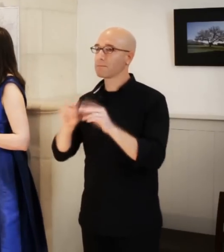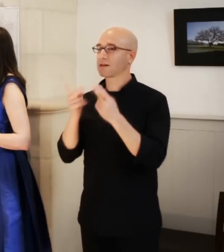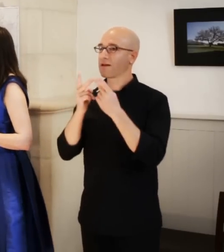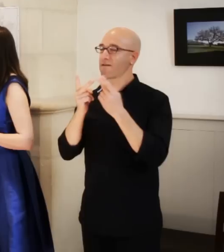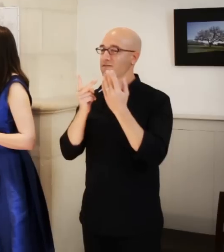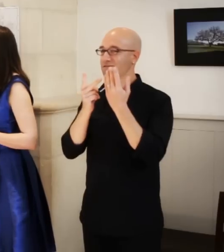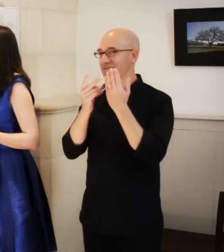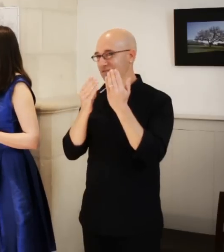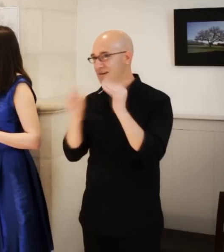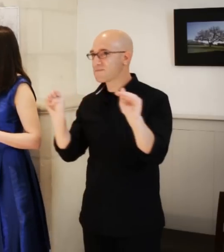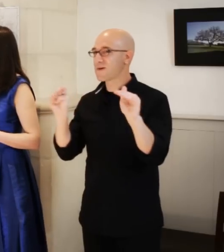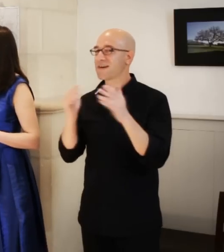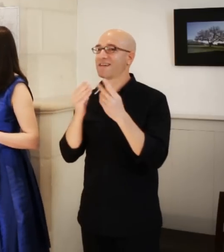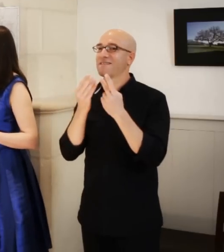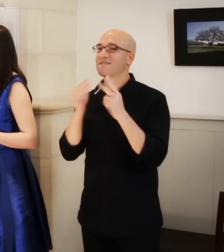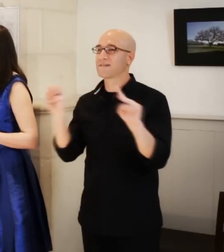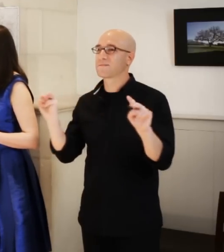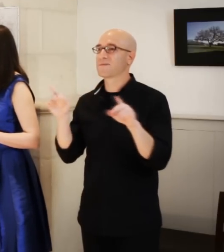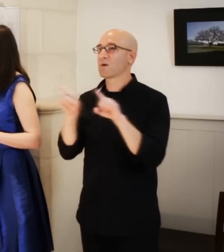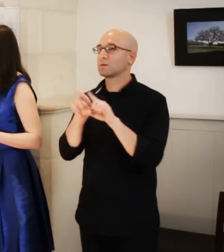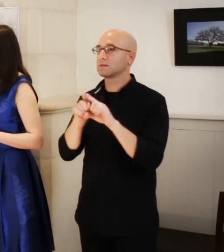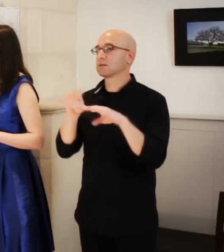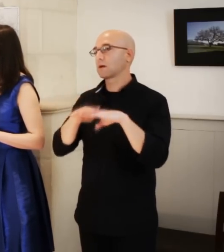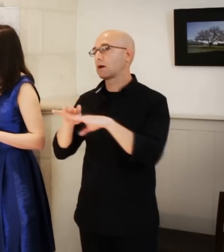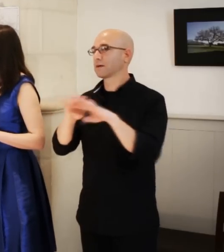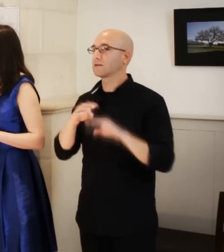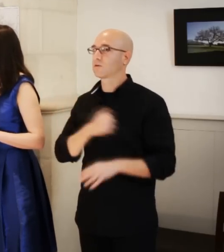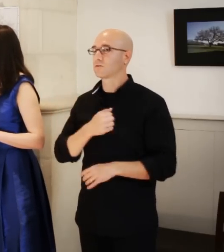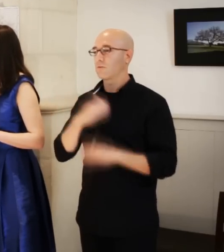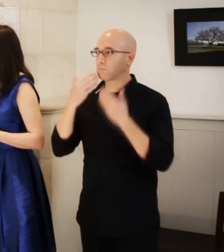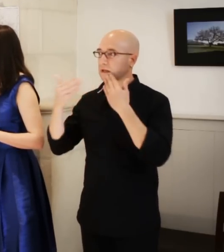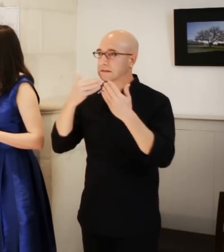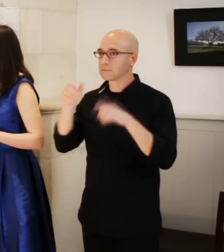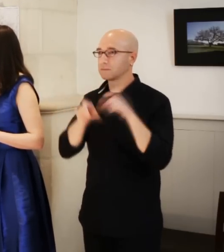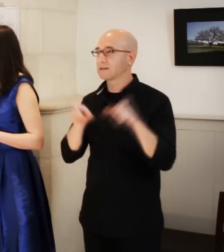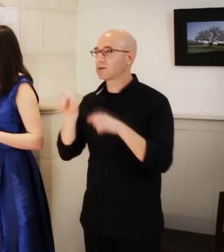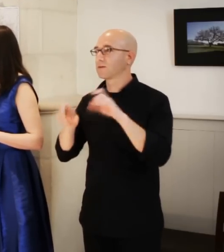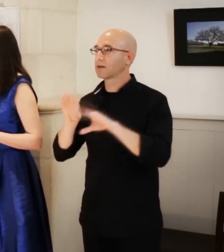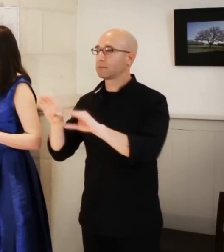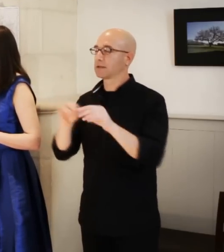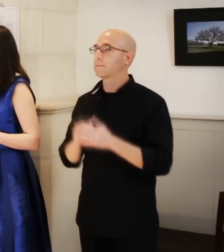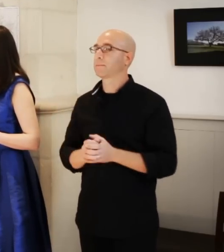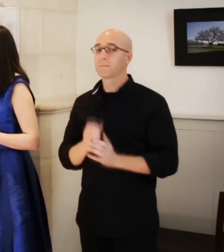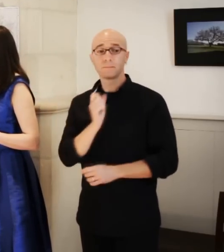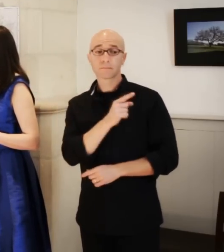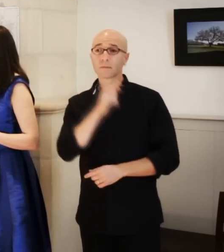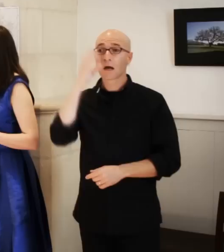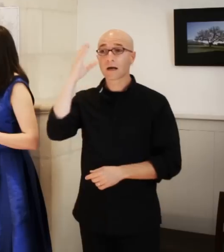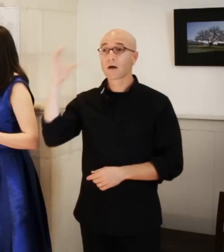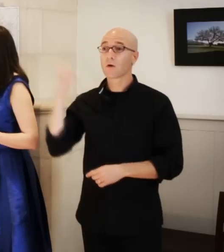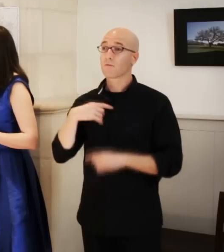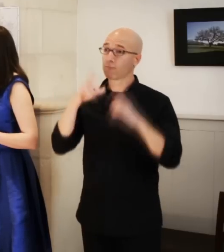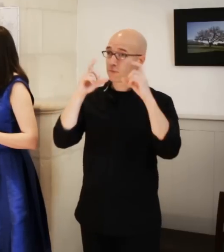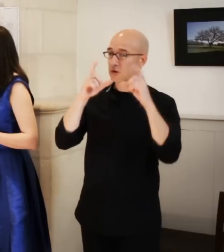en fait, c'est une ville imaginaire qui suit le parcours de Carole, qui est photographe, et donc moi-même, Pierre, qui suis dessinateur, comme je l'ai